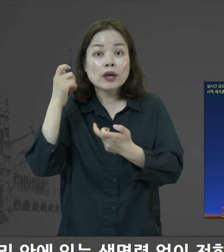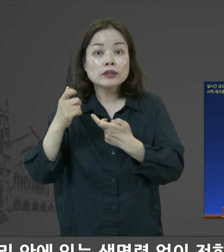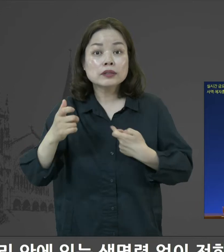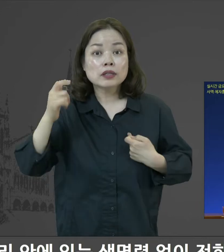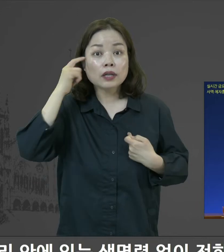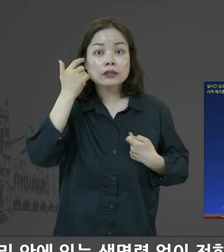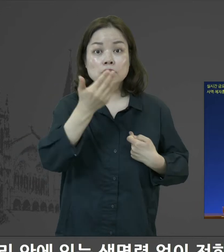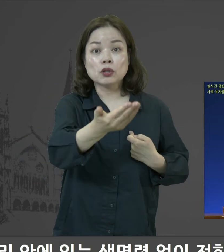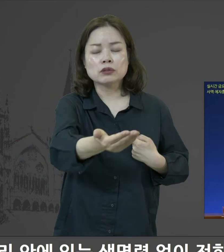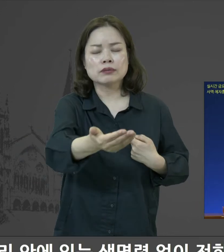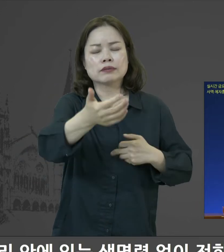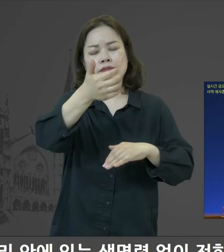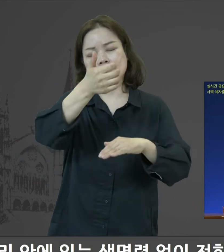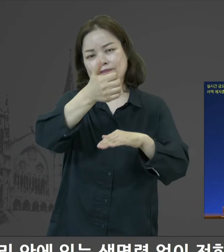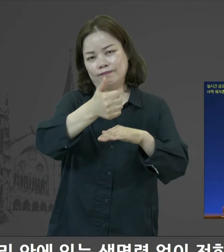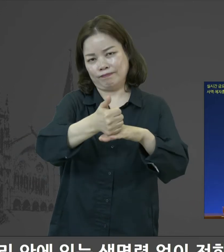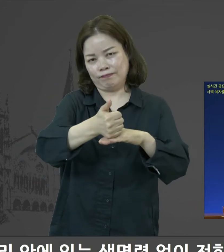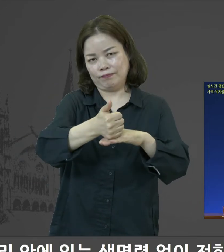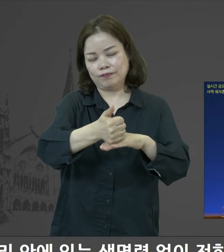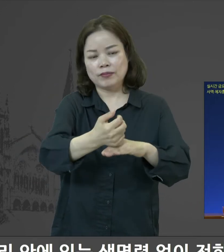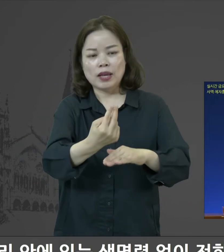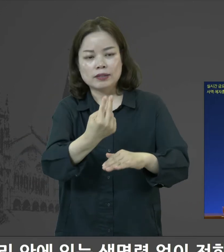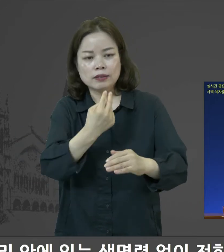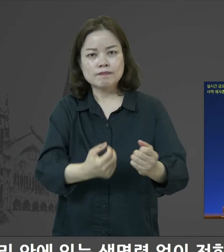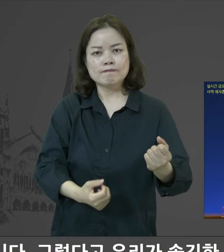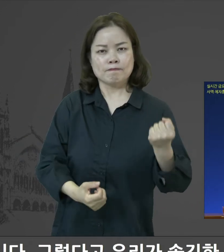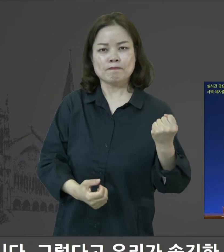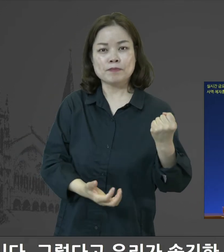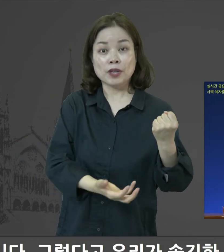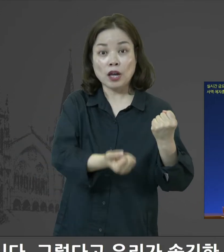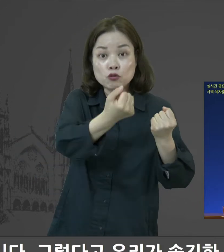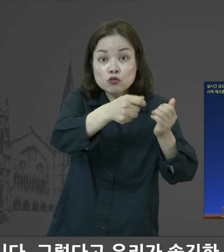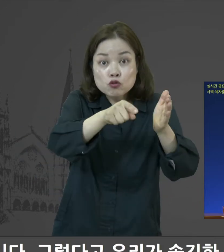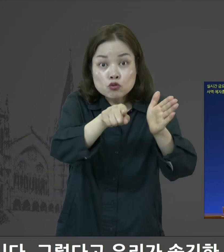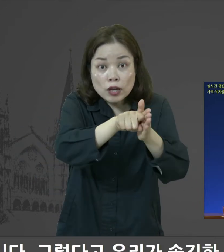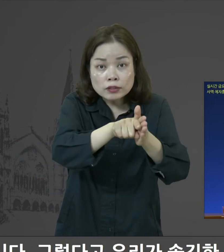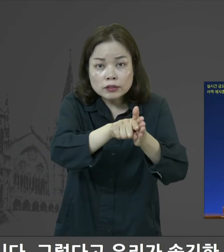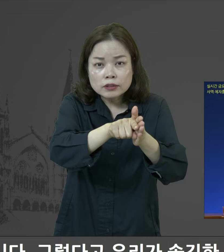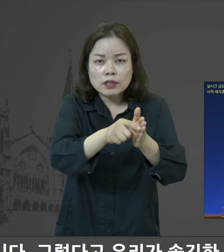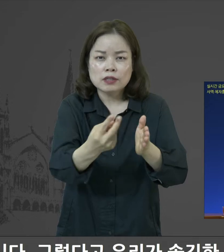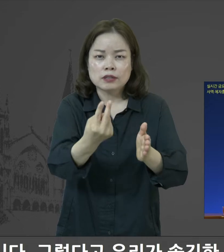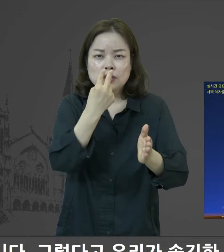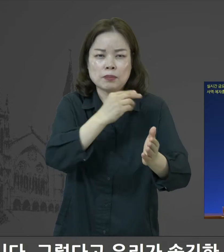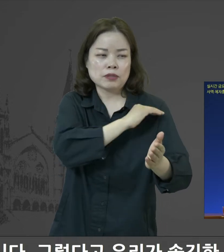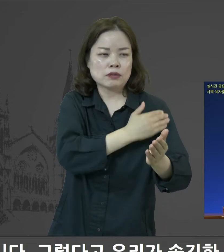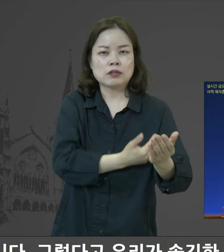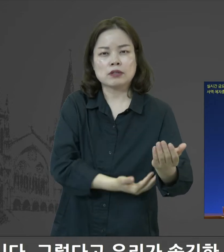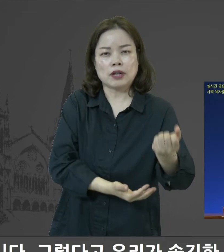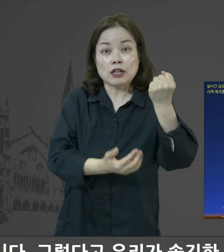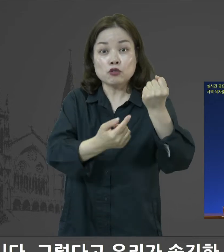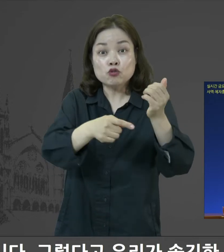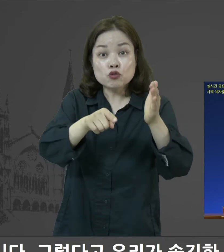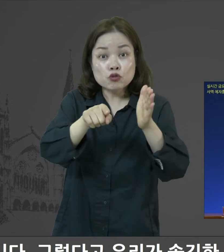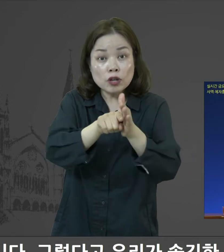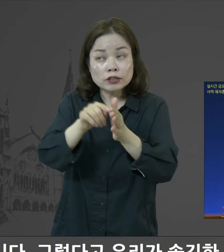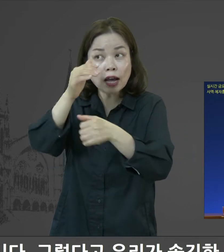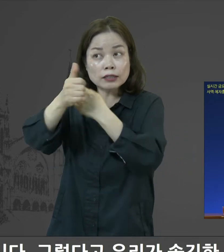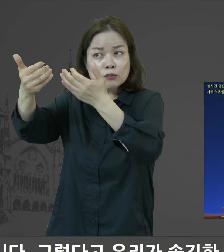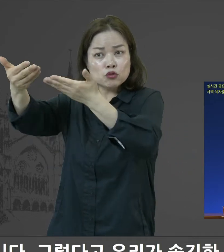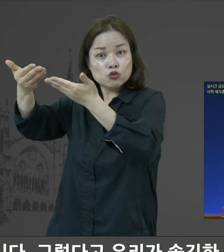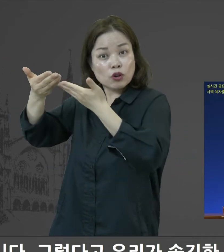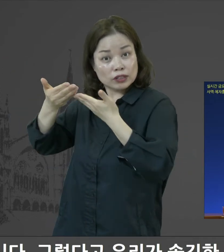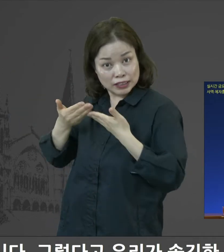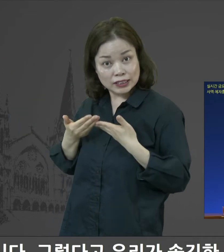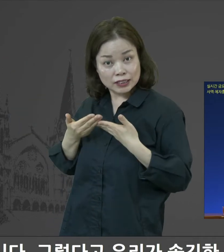됐습니까? 결국은 생명력을 갖기 위해서, 생명을 낳는 능력을 갖기 위해서, 하나님이 주어주시는